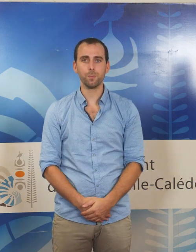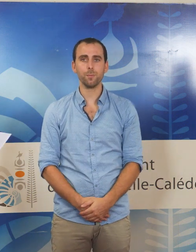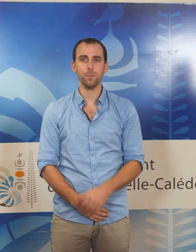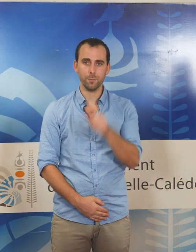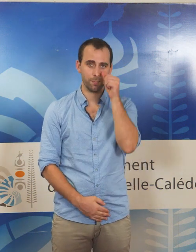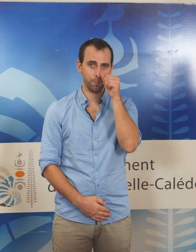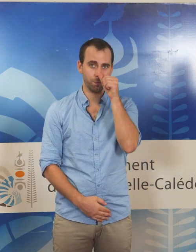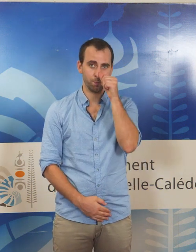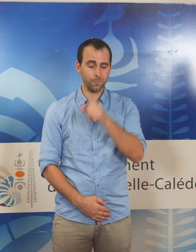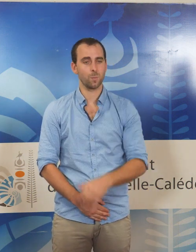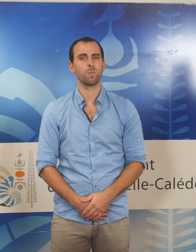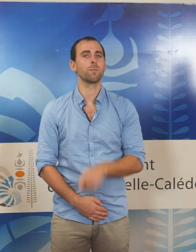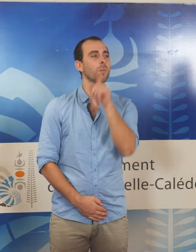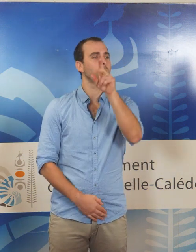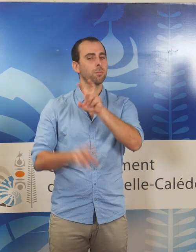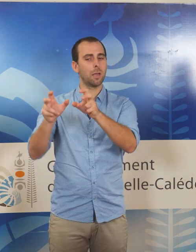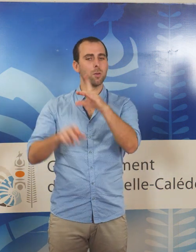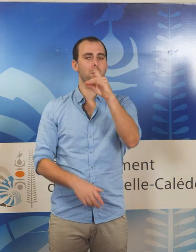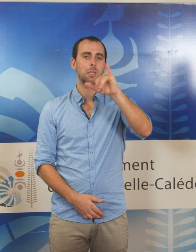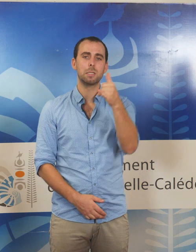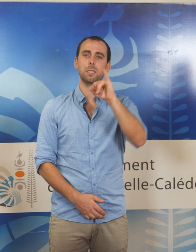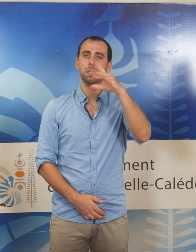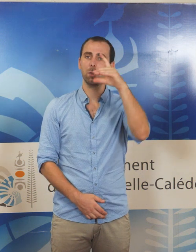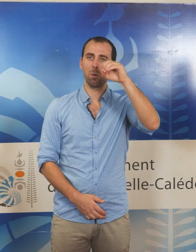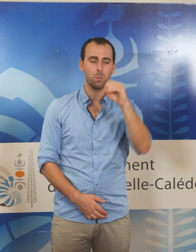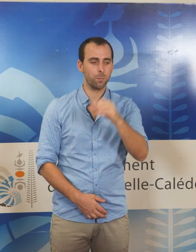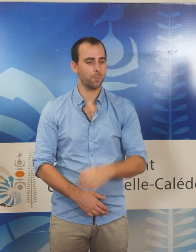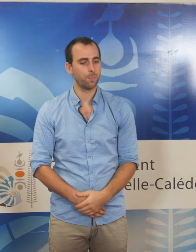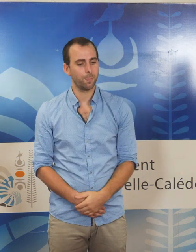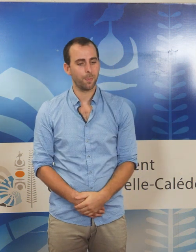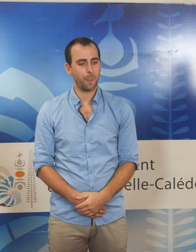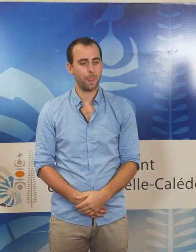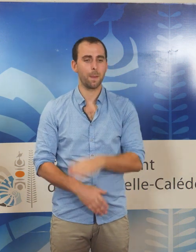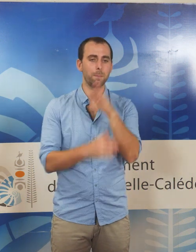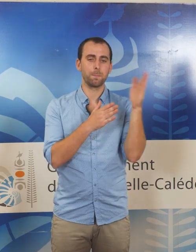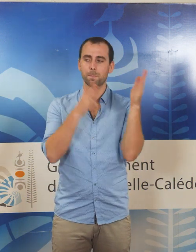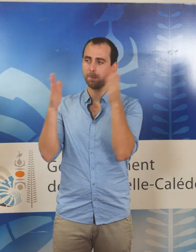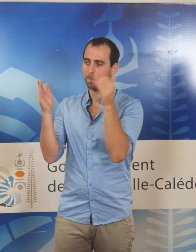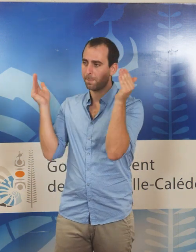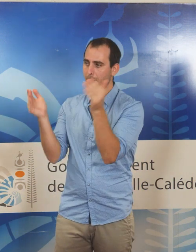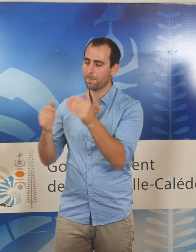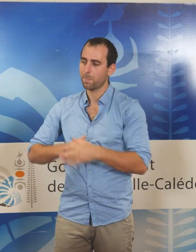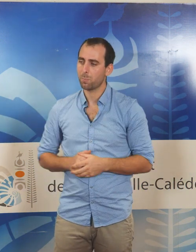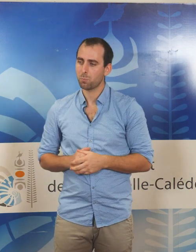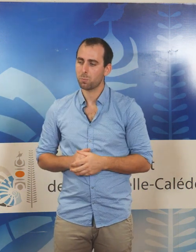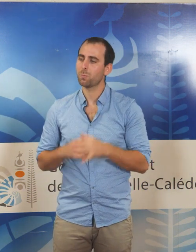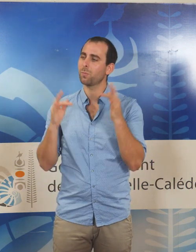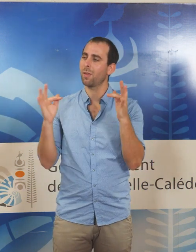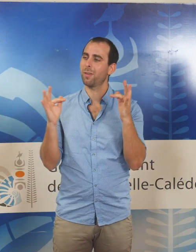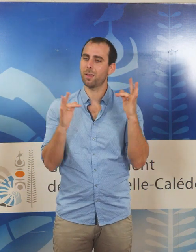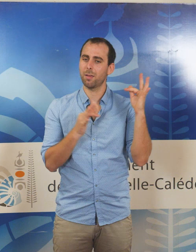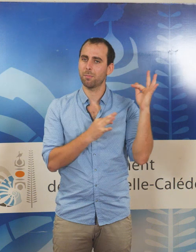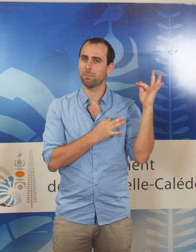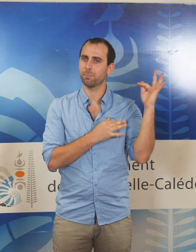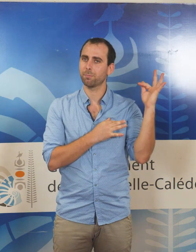André Roisé pour Radio Jido. Donc, question pour la chargée de l'enseignement, pour les rapatriements, et comment